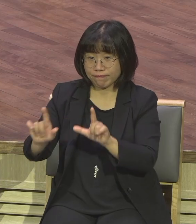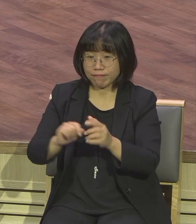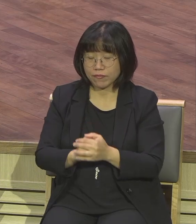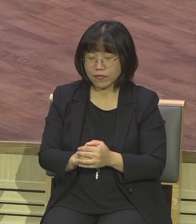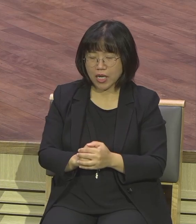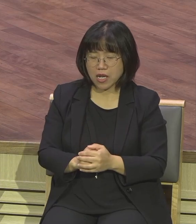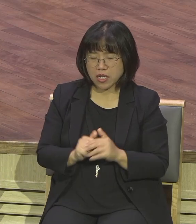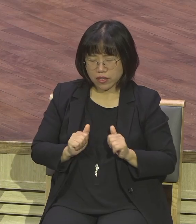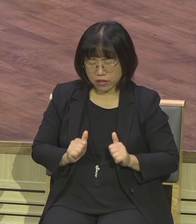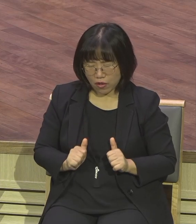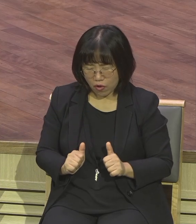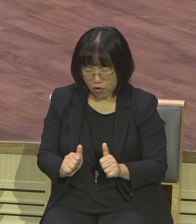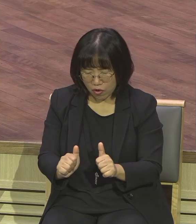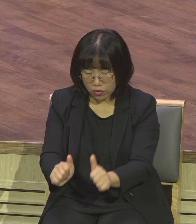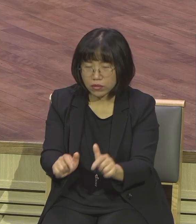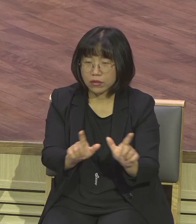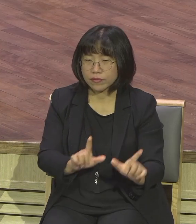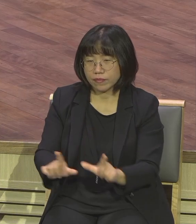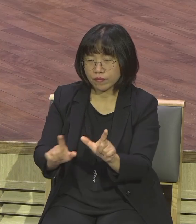성실하게